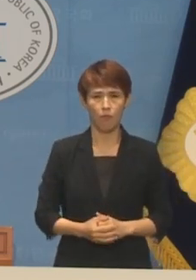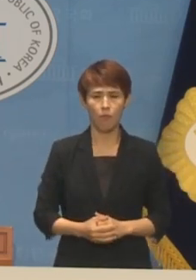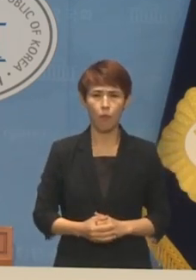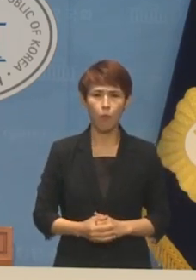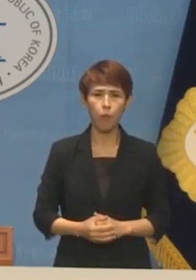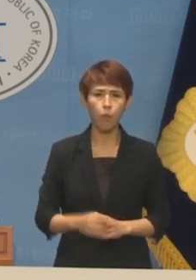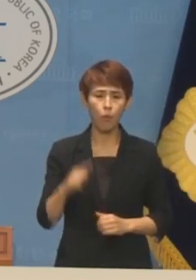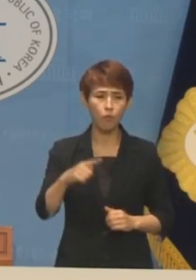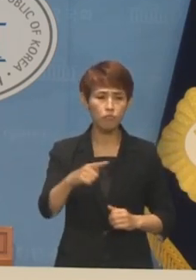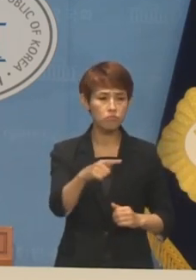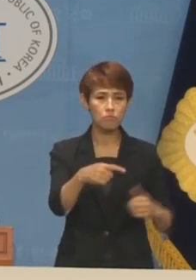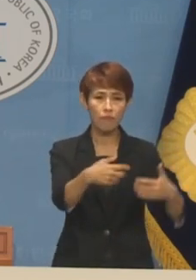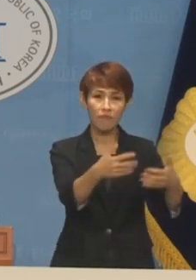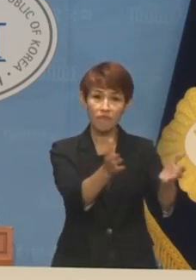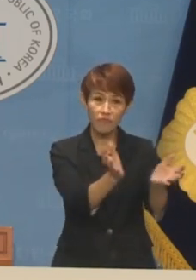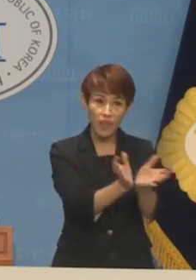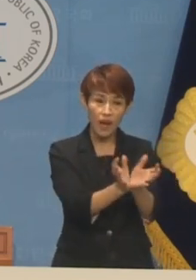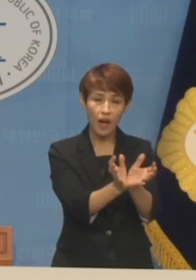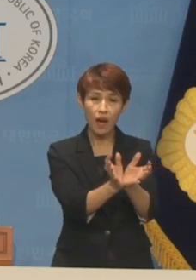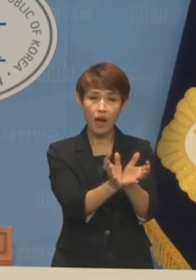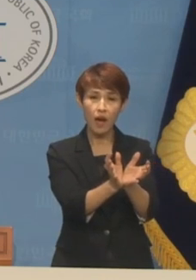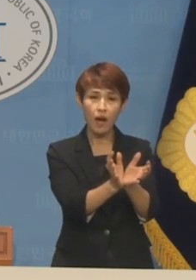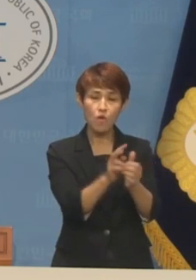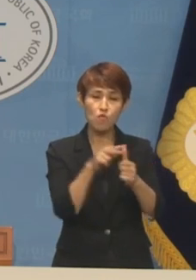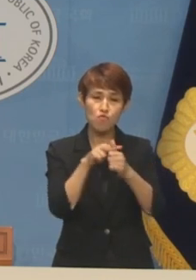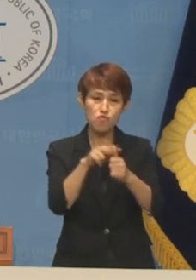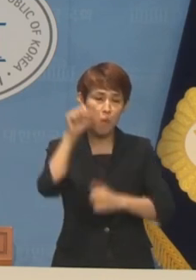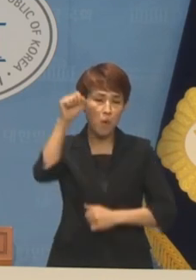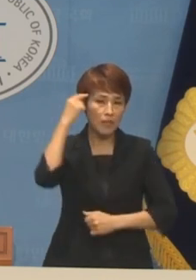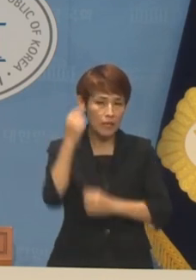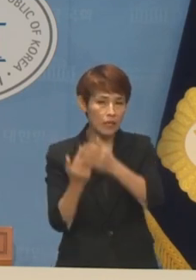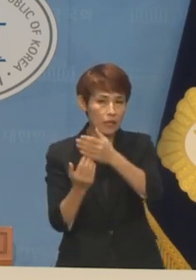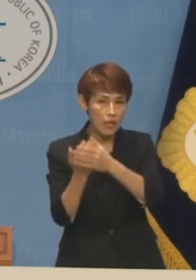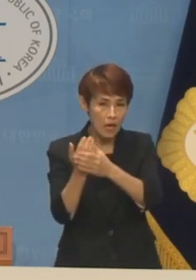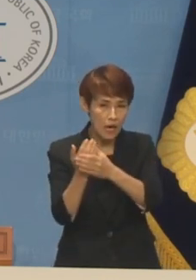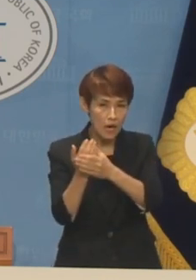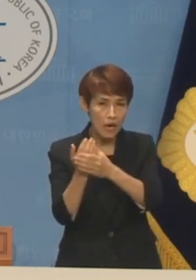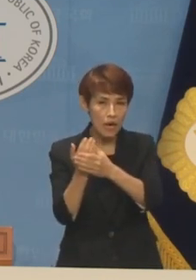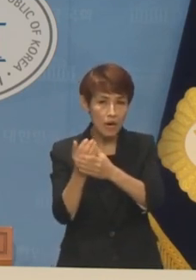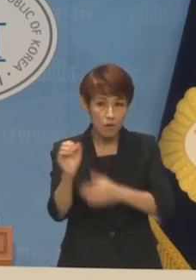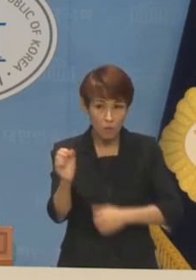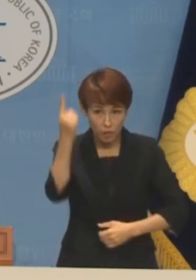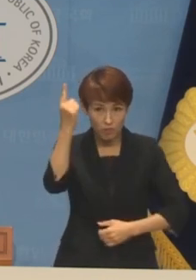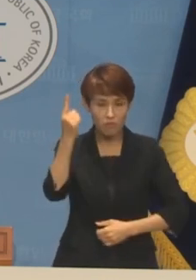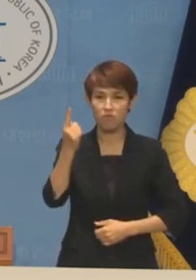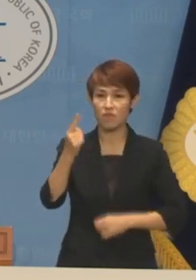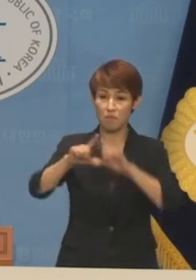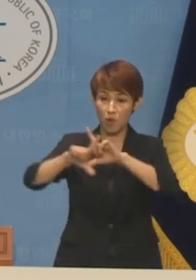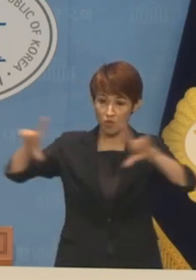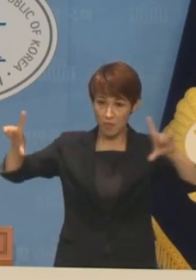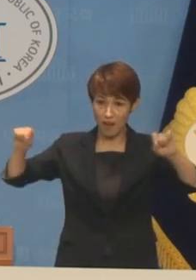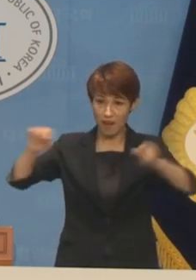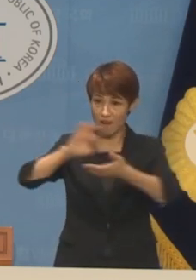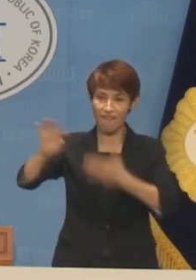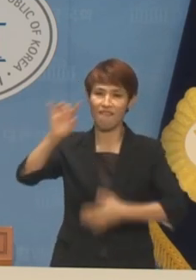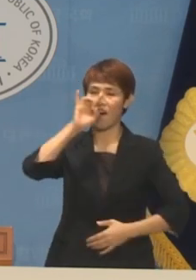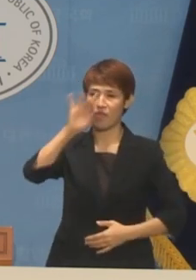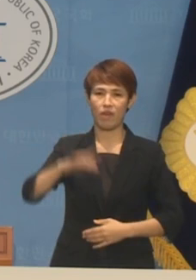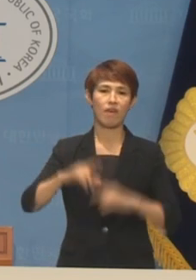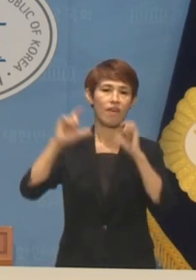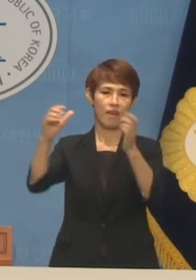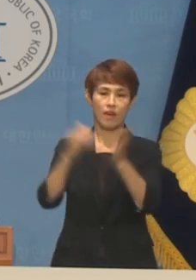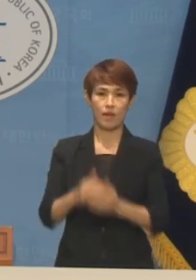특정 정당과 후보를 연상시킨다는 이유 때문이었습니다. 자, 이런